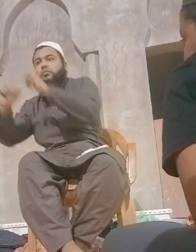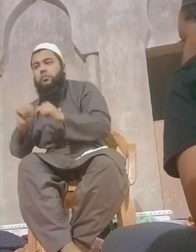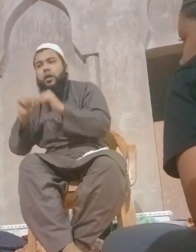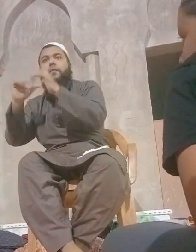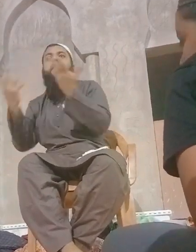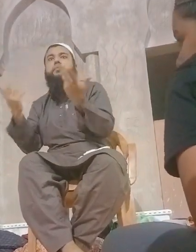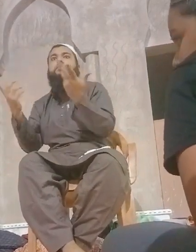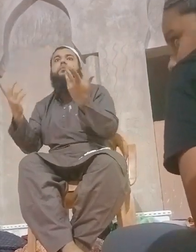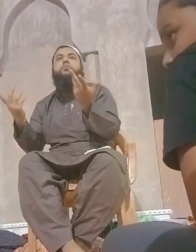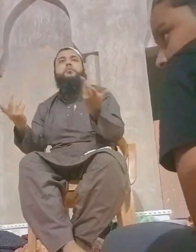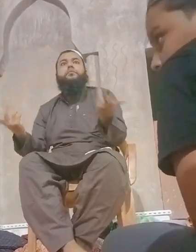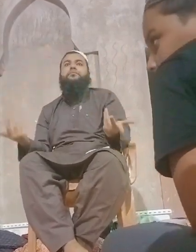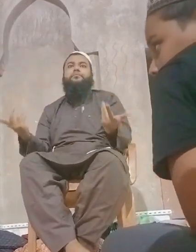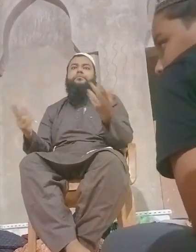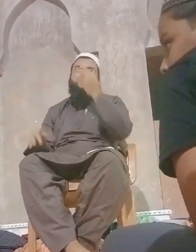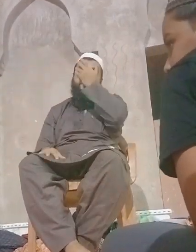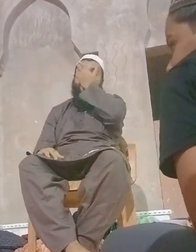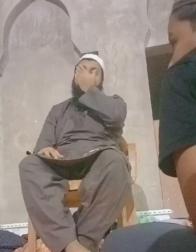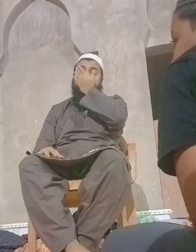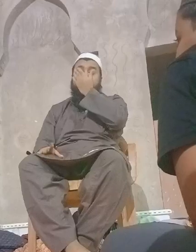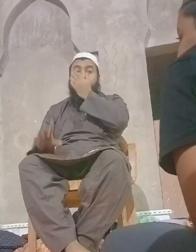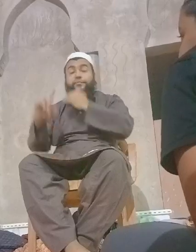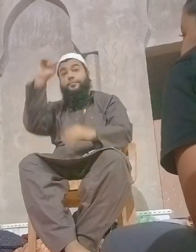সেই জন্য আমার ভাইরা, আল্লাহ রাব্বুল ইজ্জত